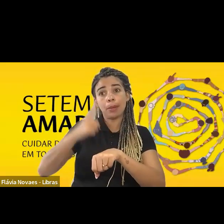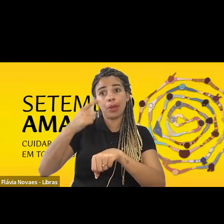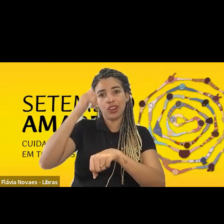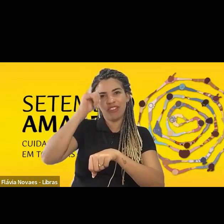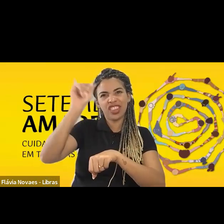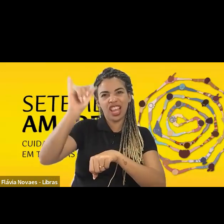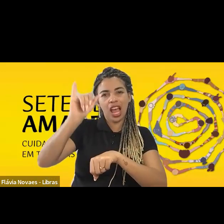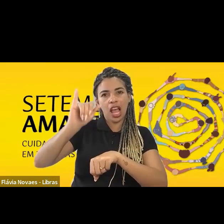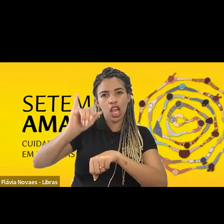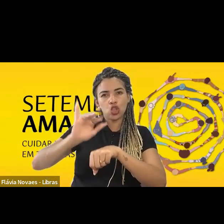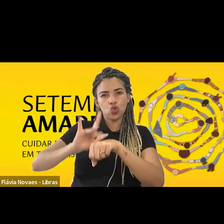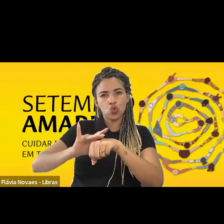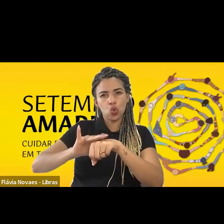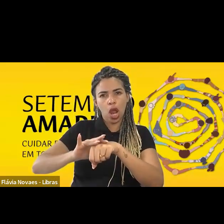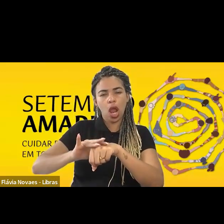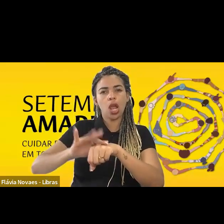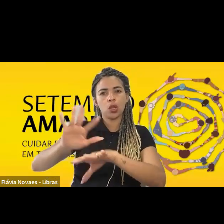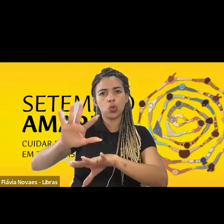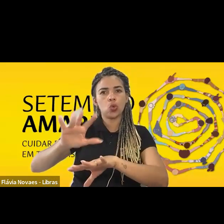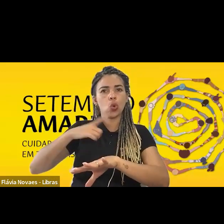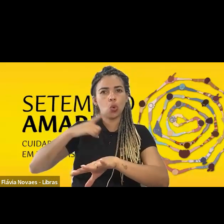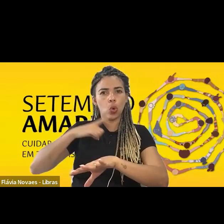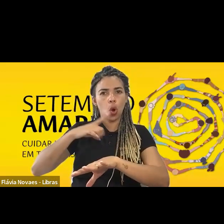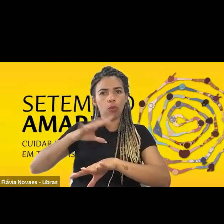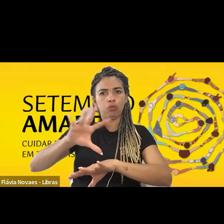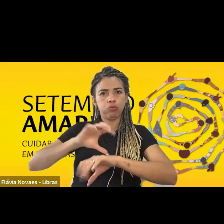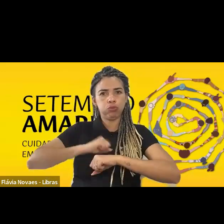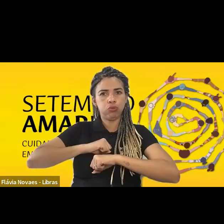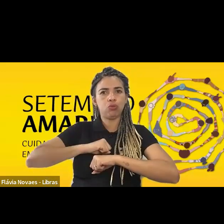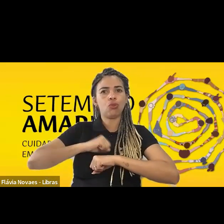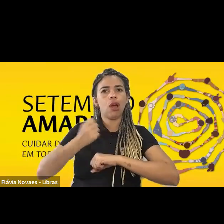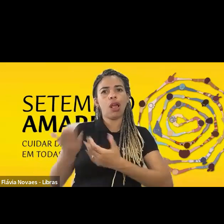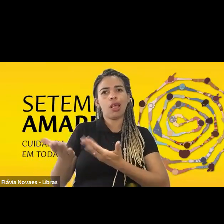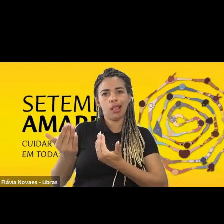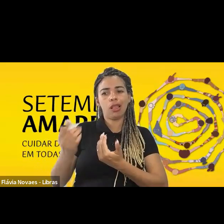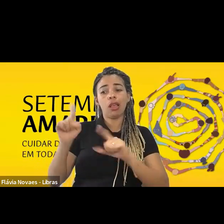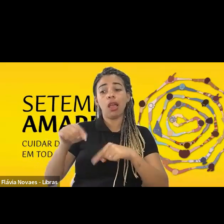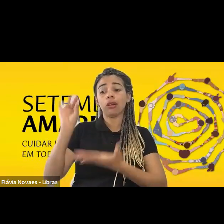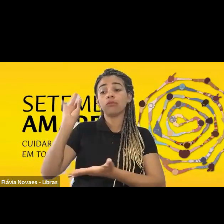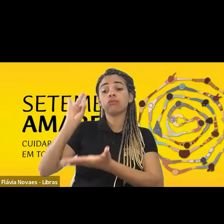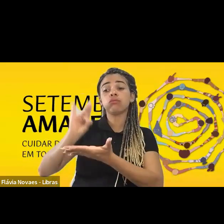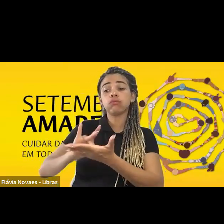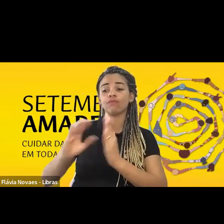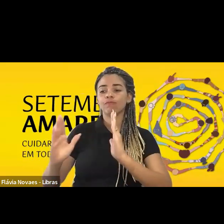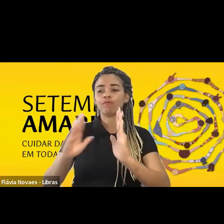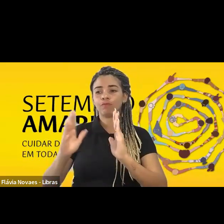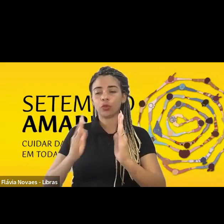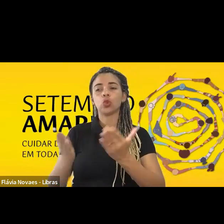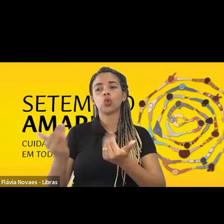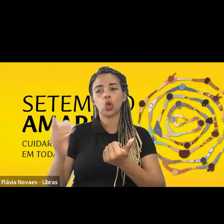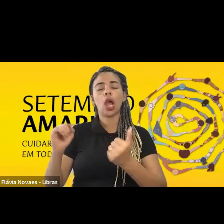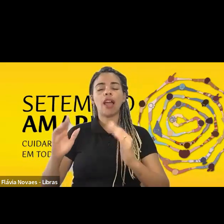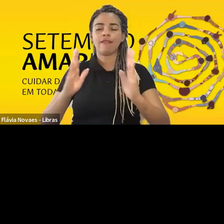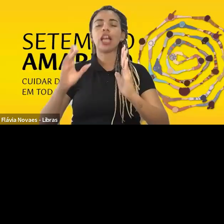adoecimento ou de sofrimento psíquico na adolescência é a legitimação dessa fase como uma fase de fato muito